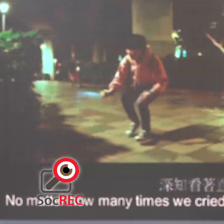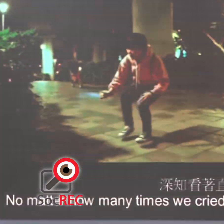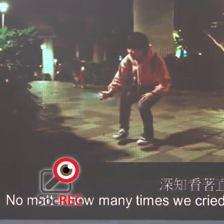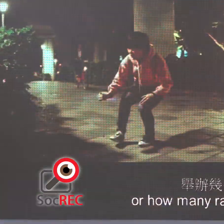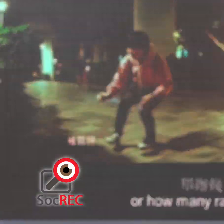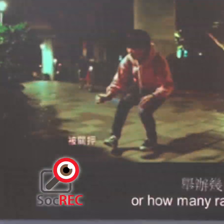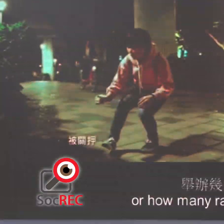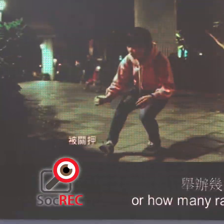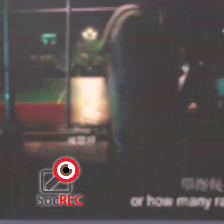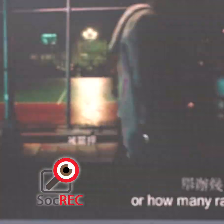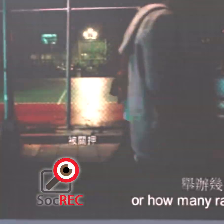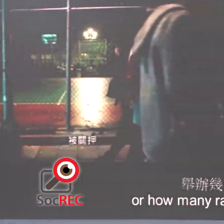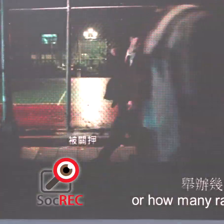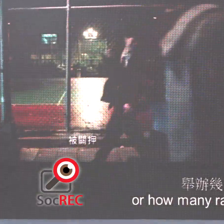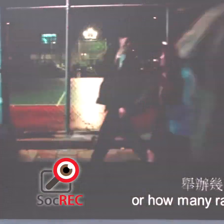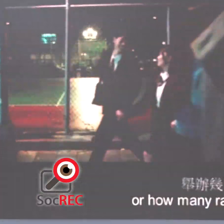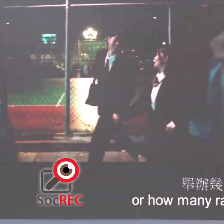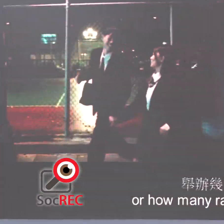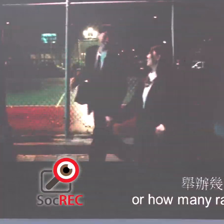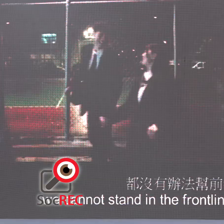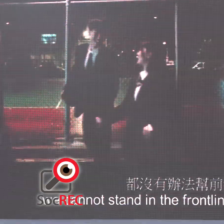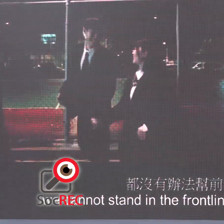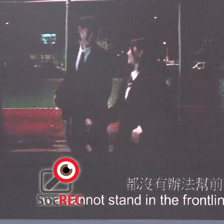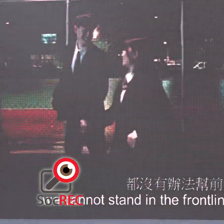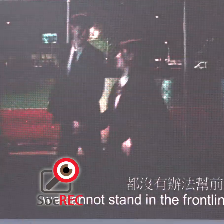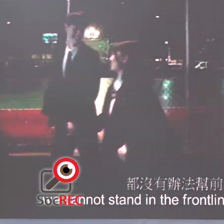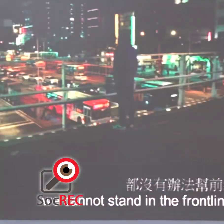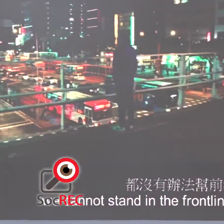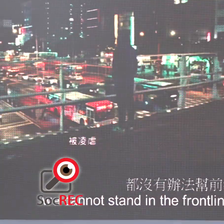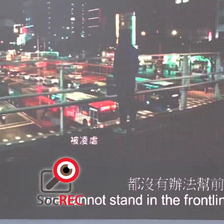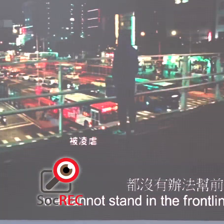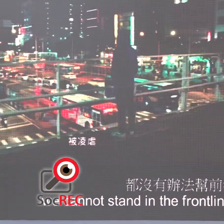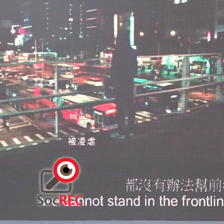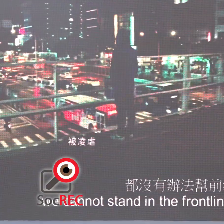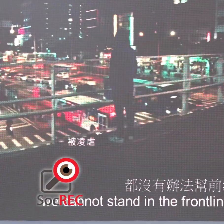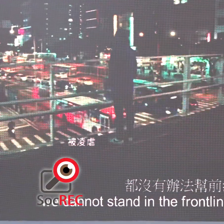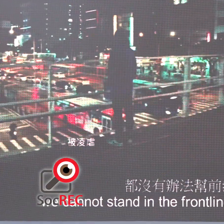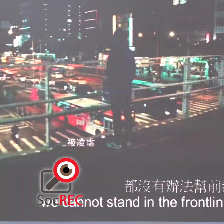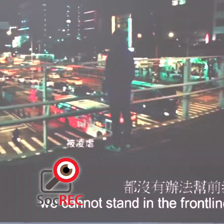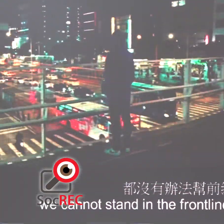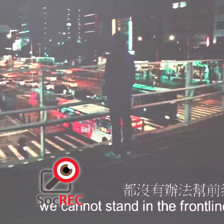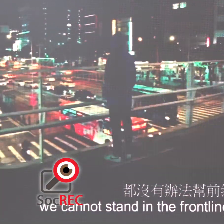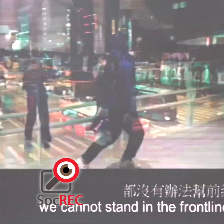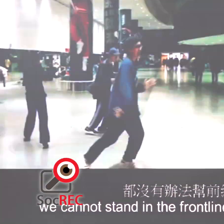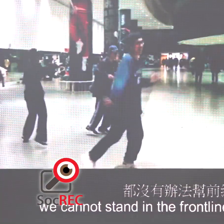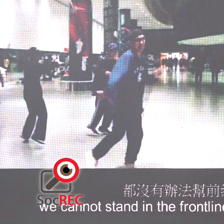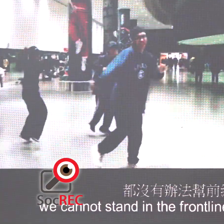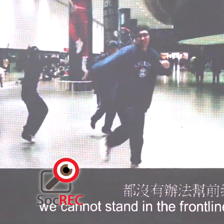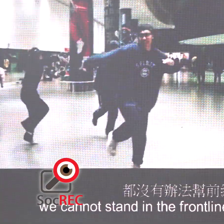次，搞幾多個集會都幫唔到前線手足擋一粒子彈，